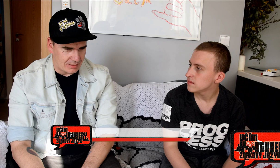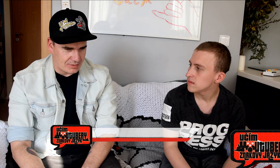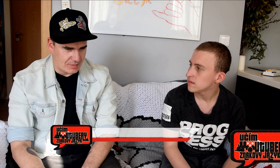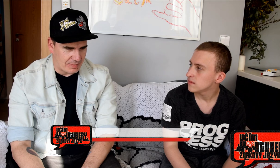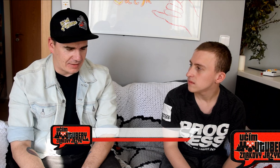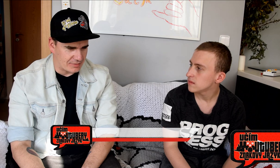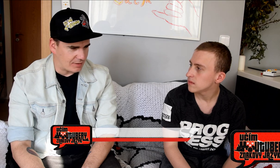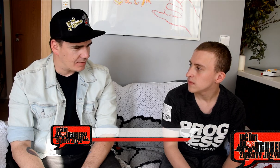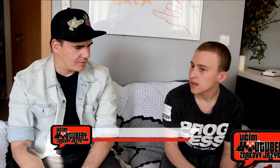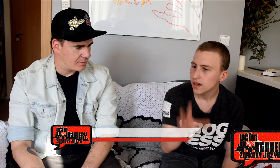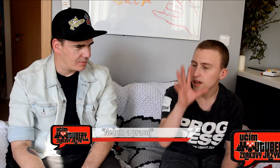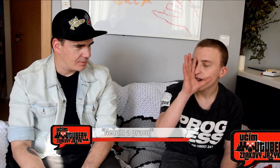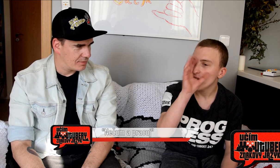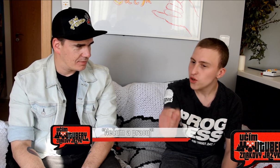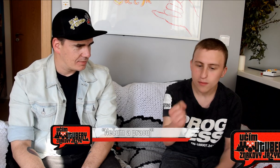nečum a pracuj.